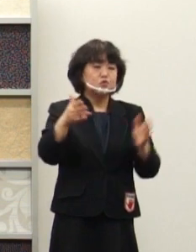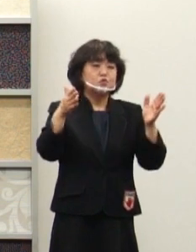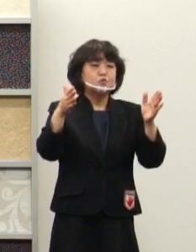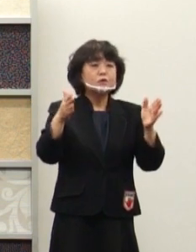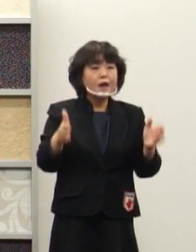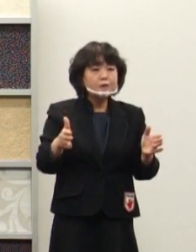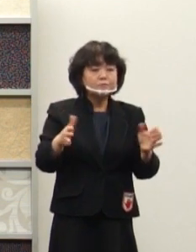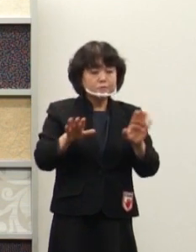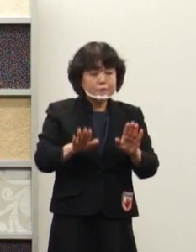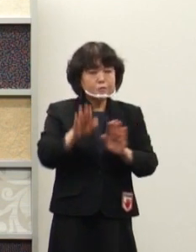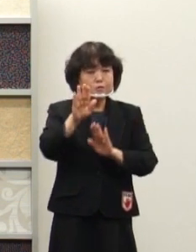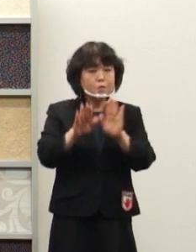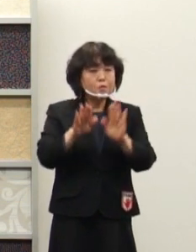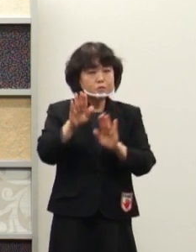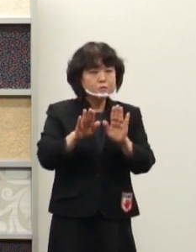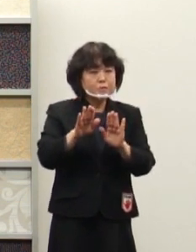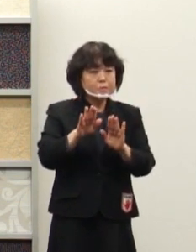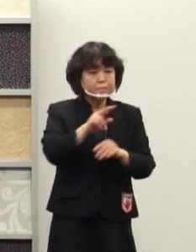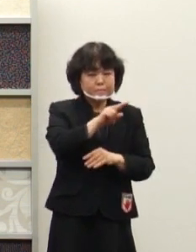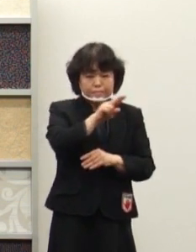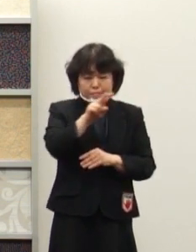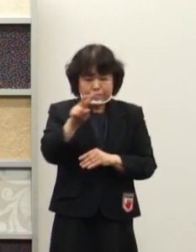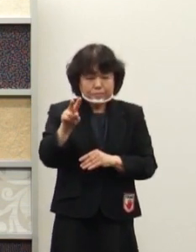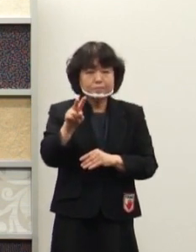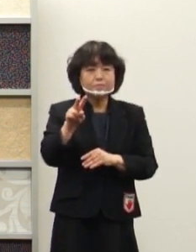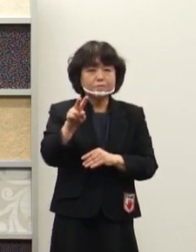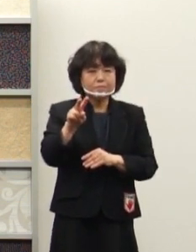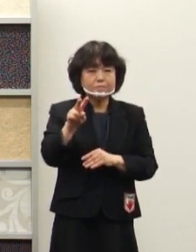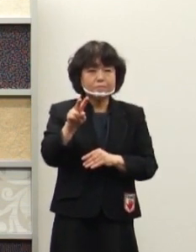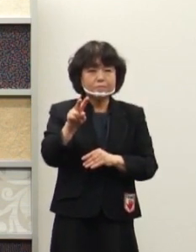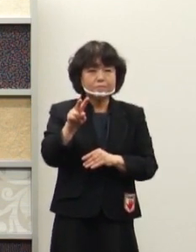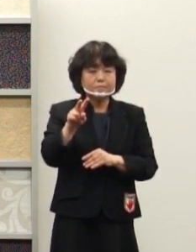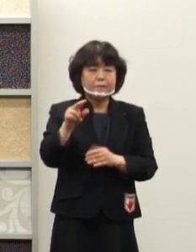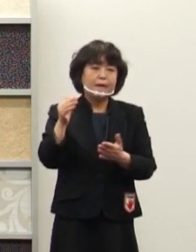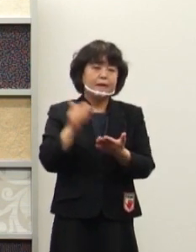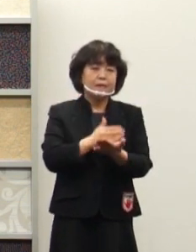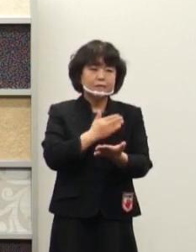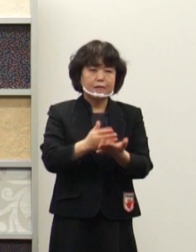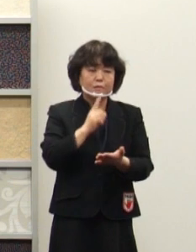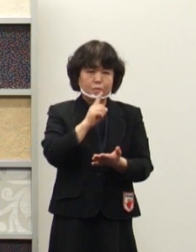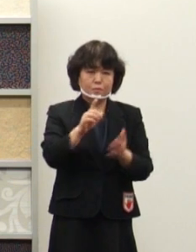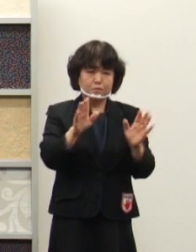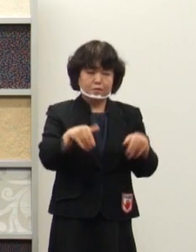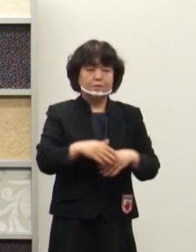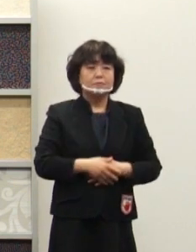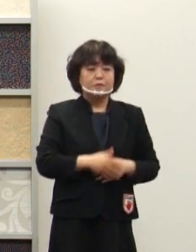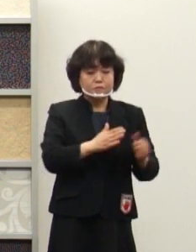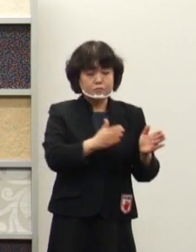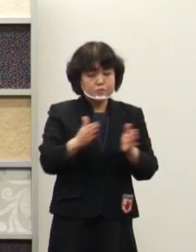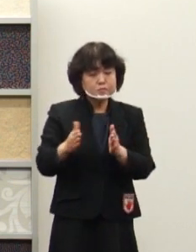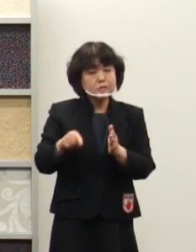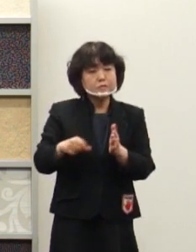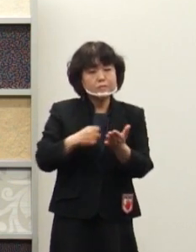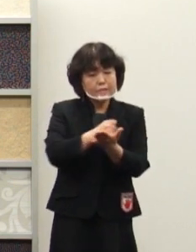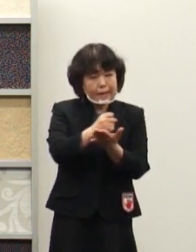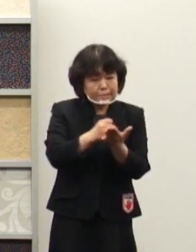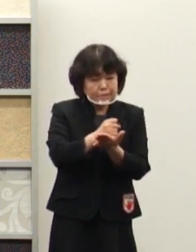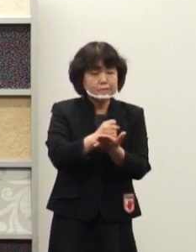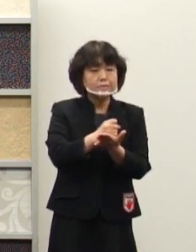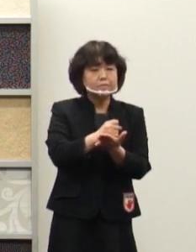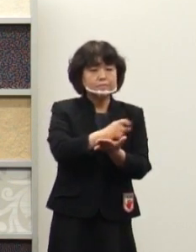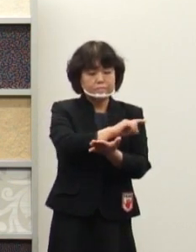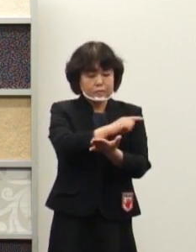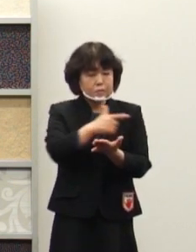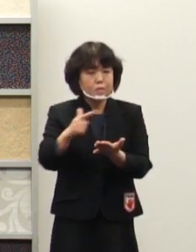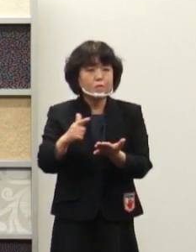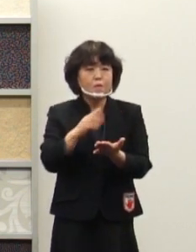たが、準備の関係でいうとそろそろギリギリのタイミングの中でですね、そういう状況をどう捉えるか、さまざまなことを各実